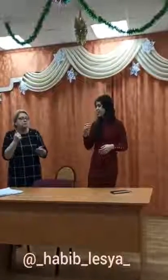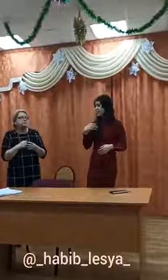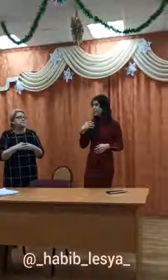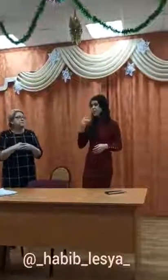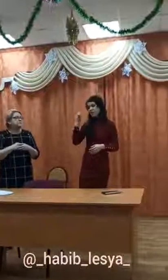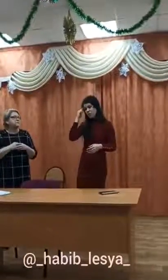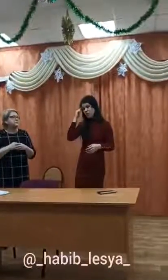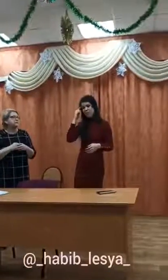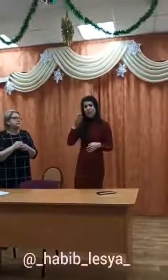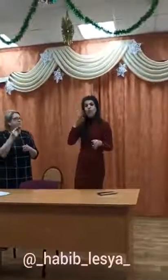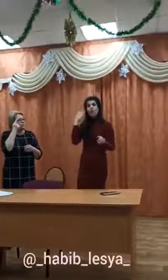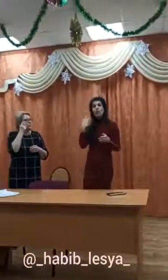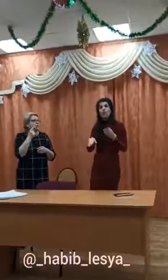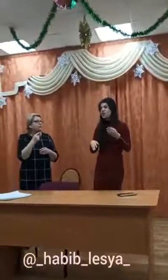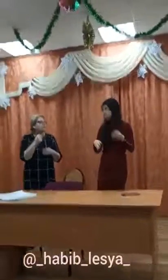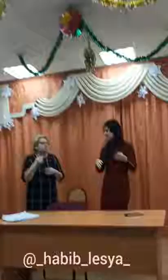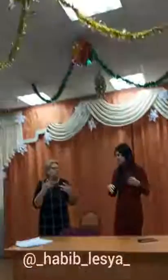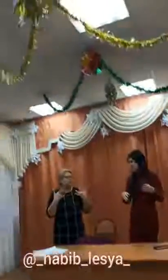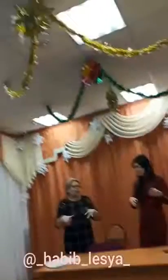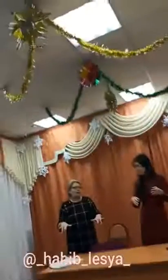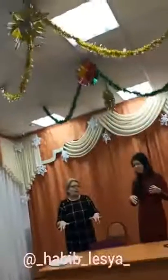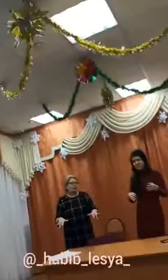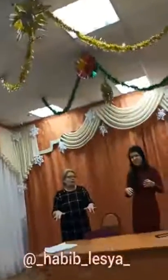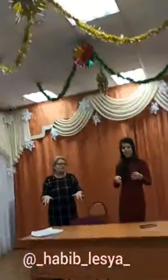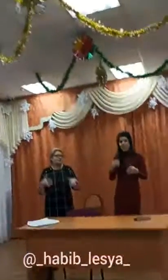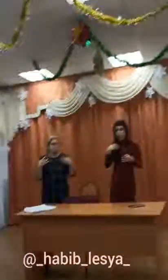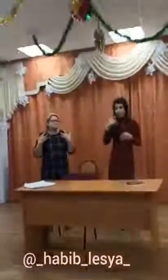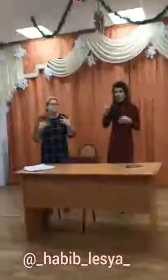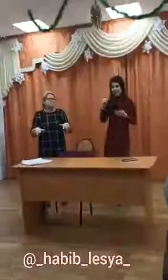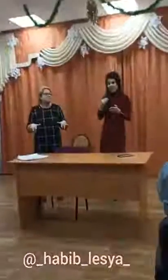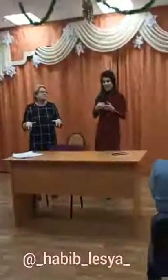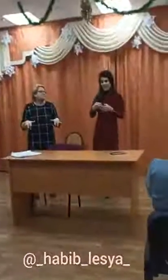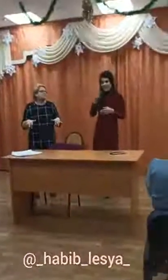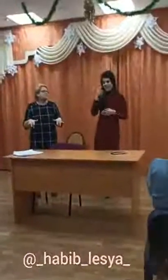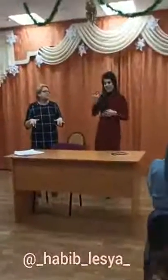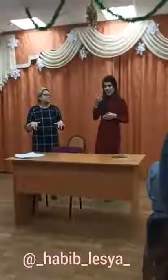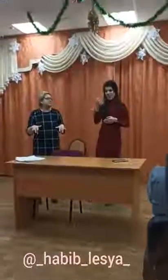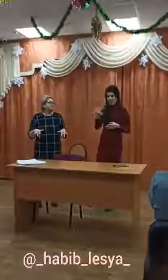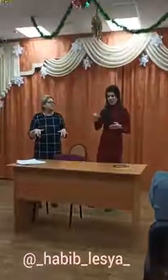Кто меня думал, уволил. Он мне заплатил